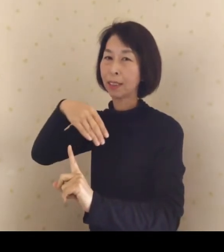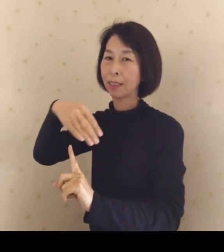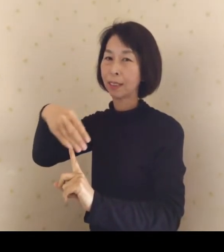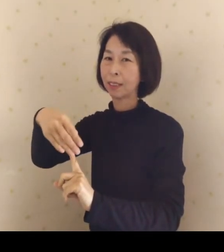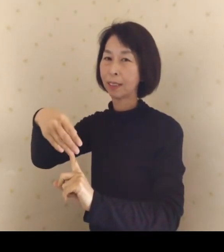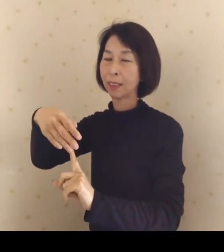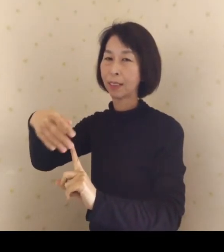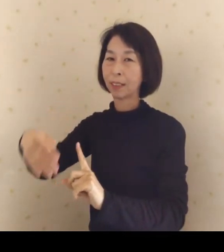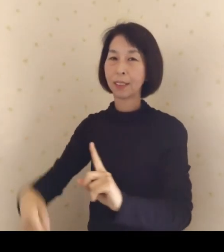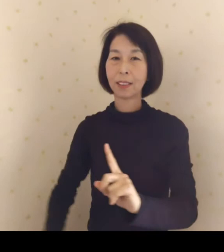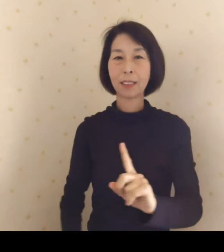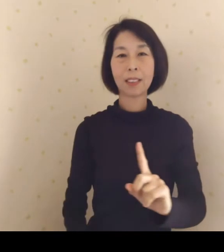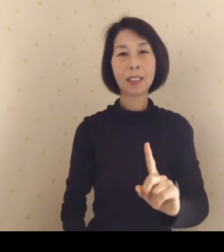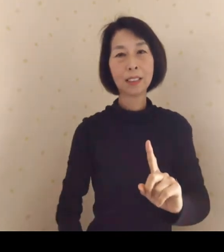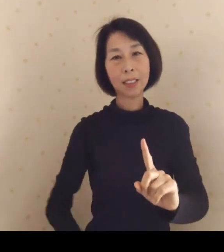ひとりぼっち、